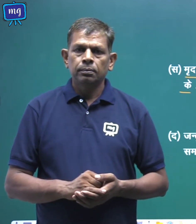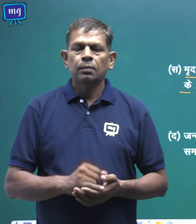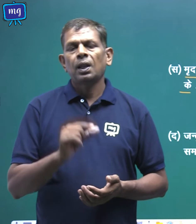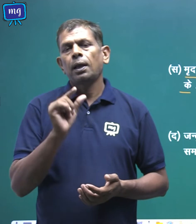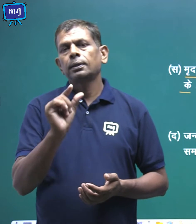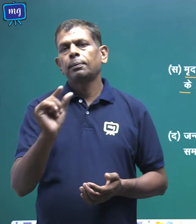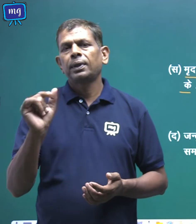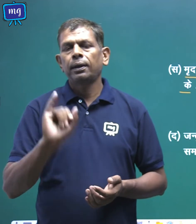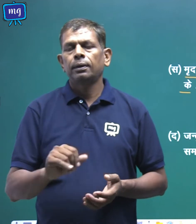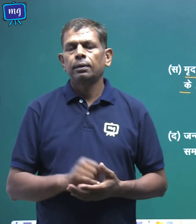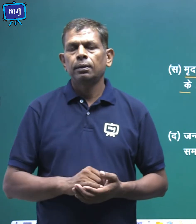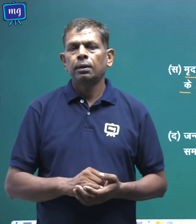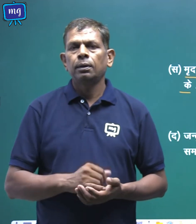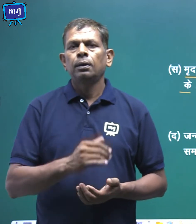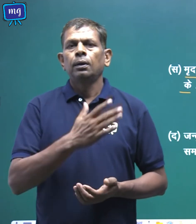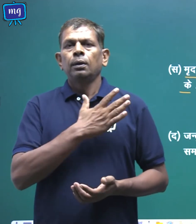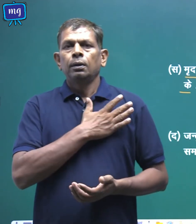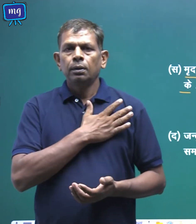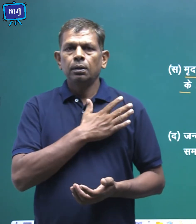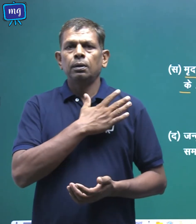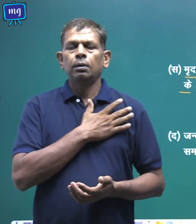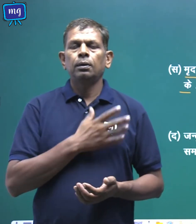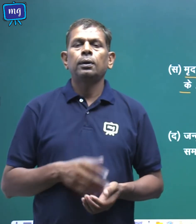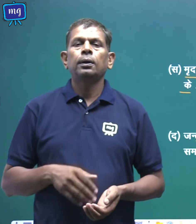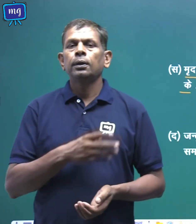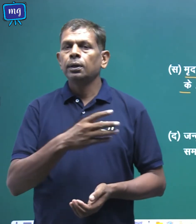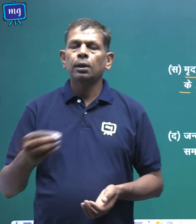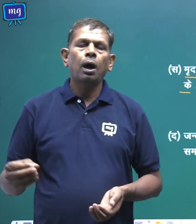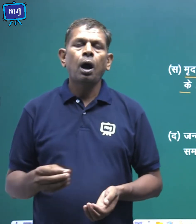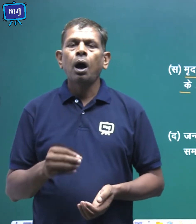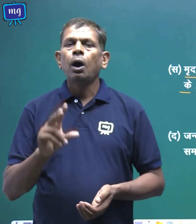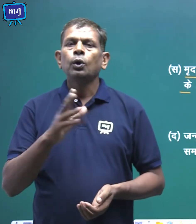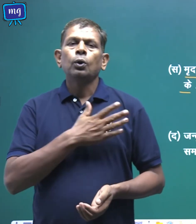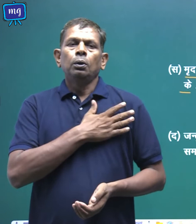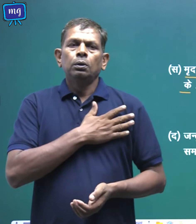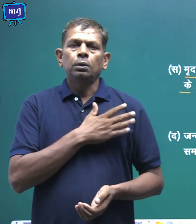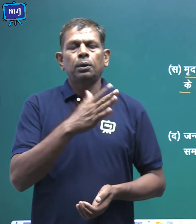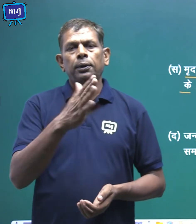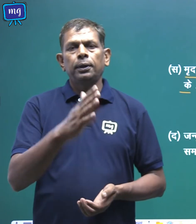शब्द हैं जैव या अजैव।